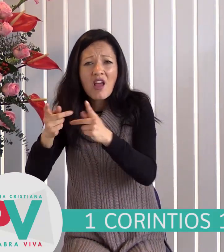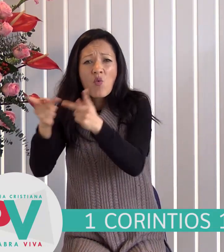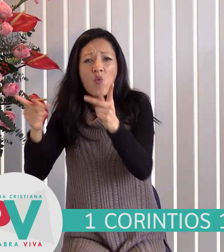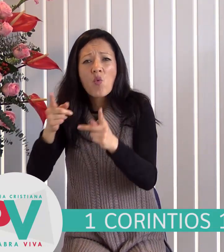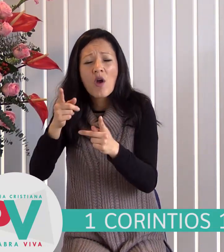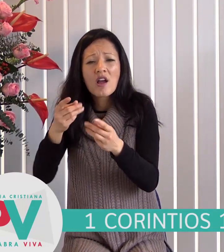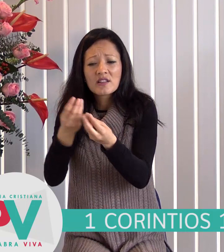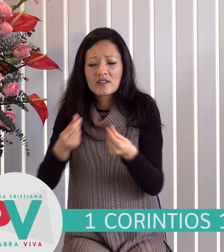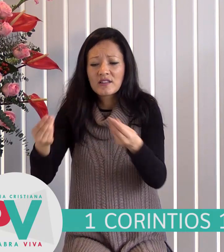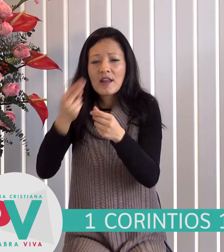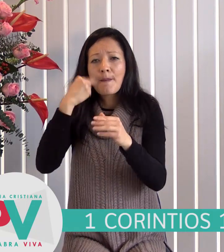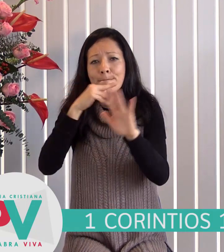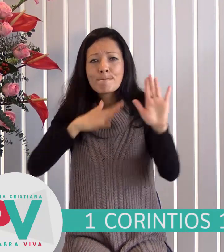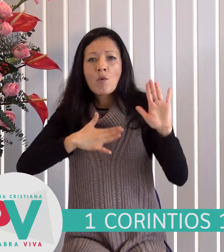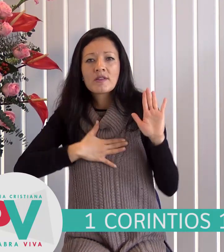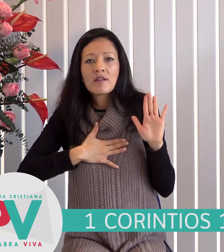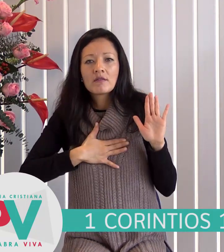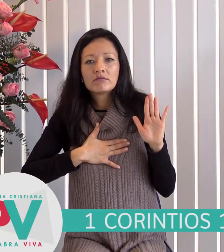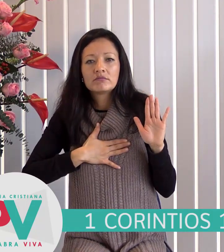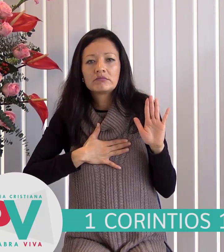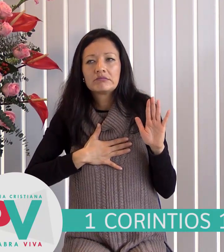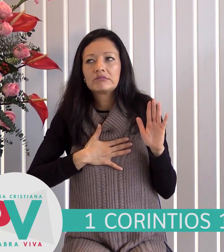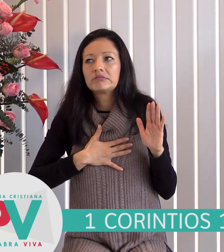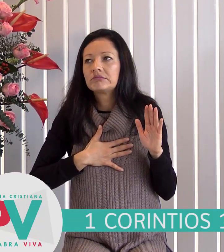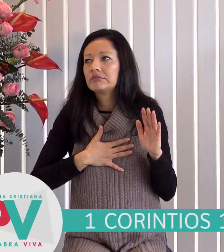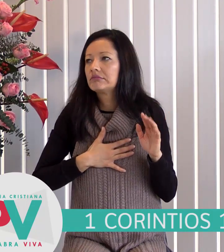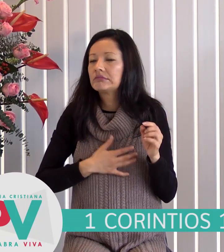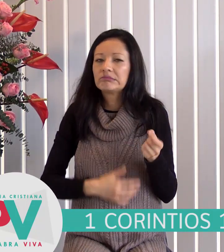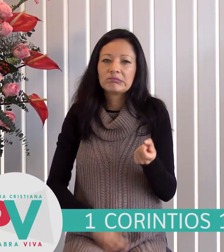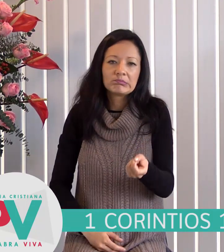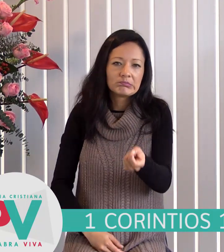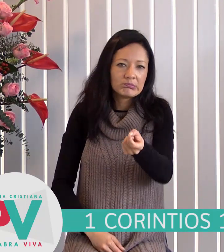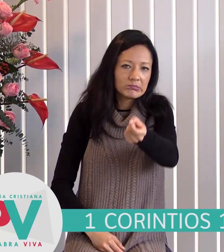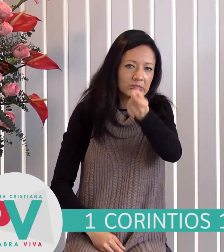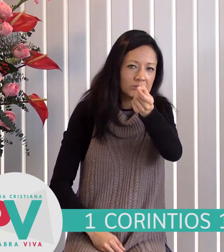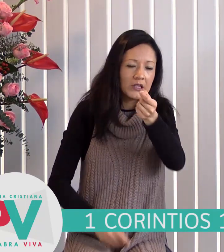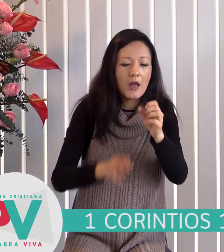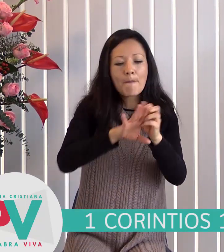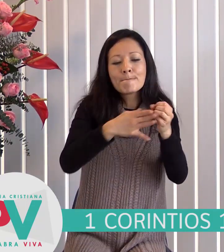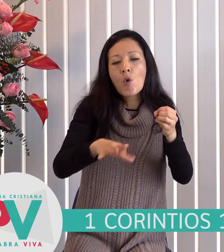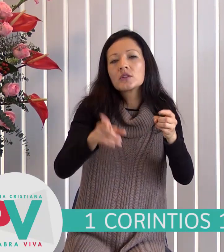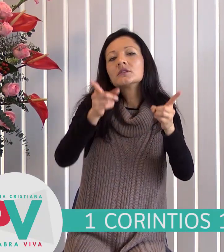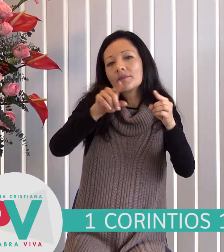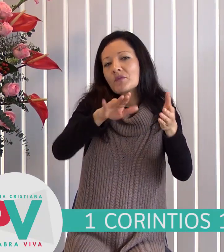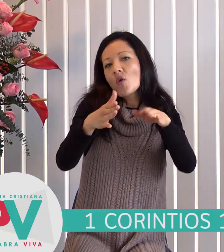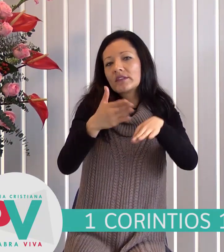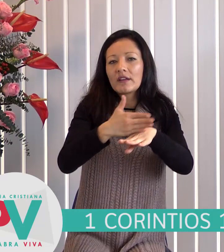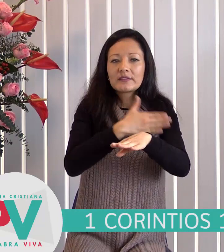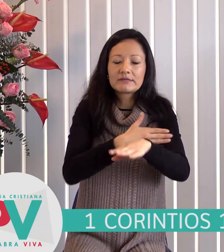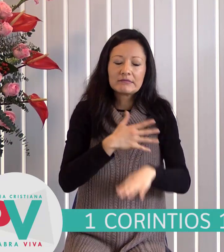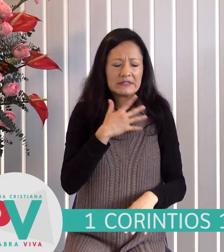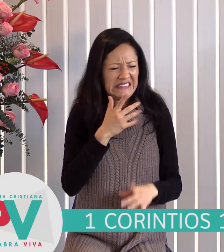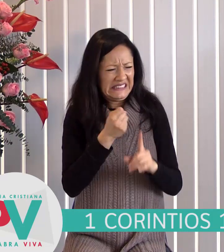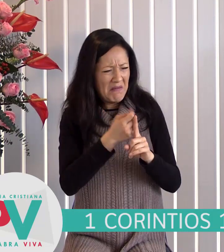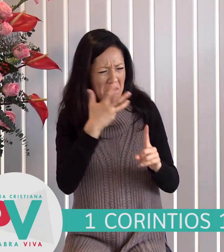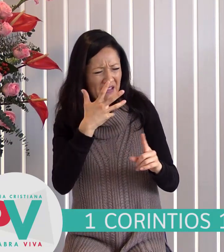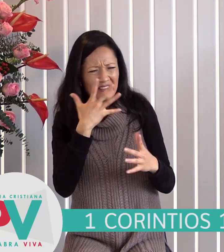Ni siquiera Moisés. A mí me impacta eso